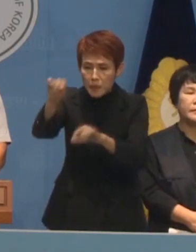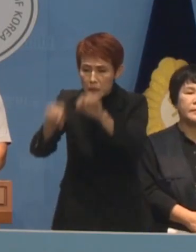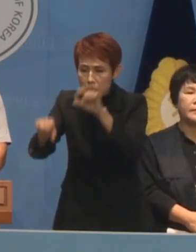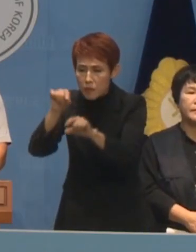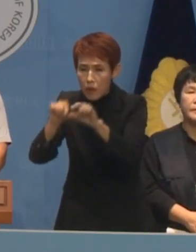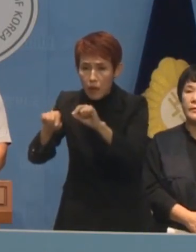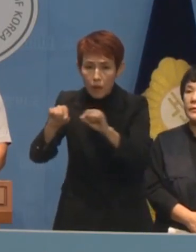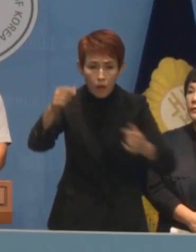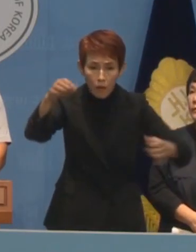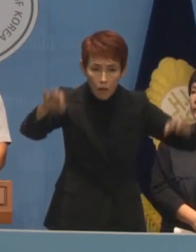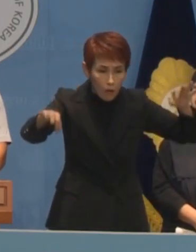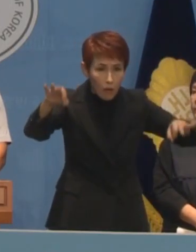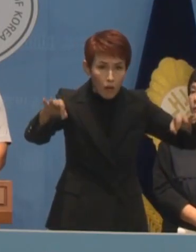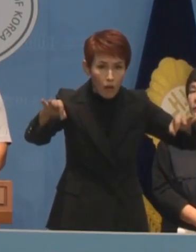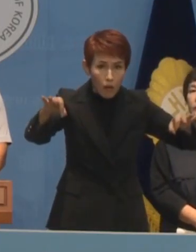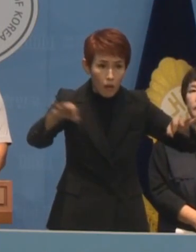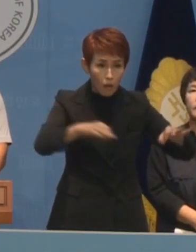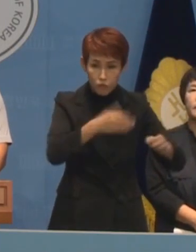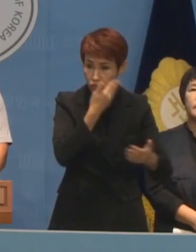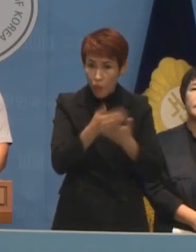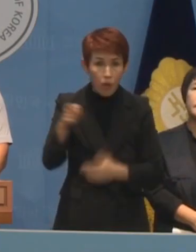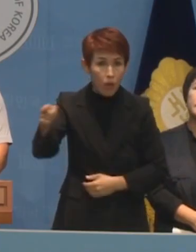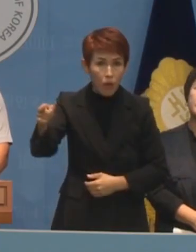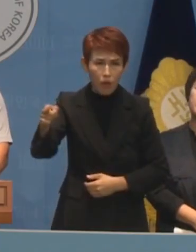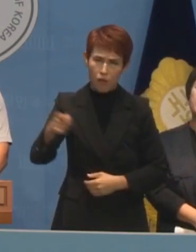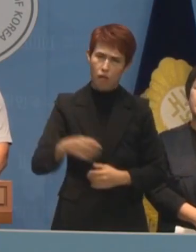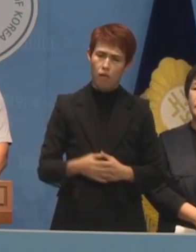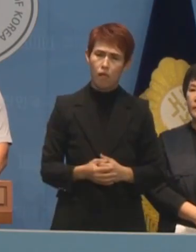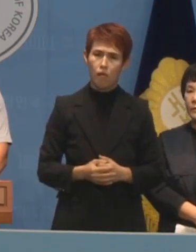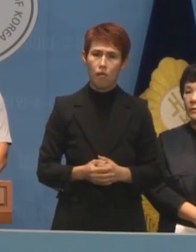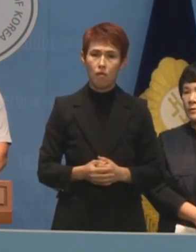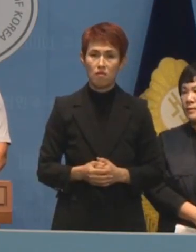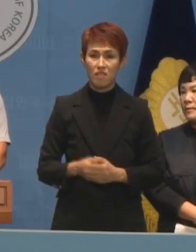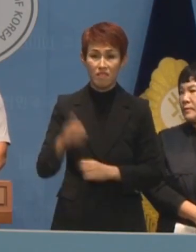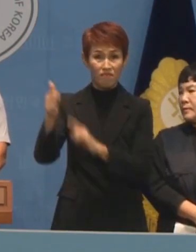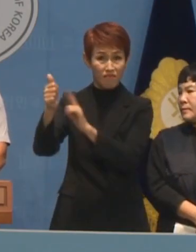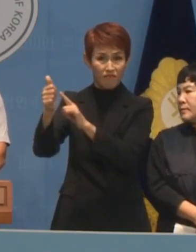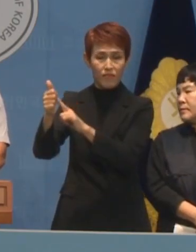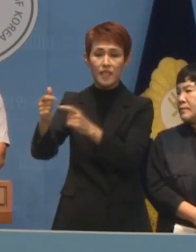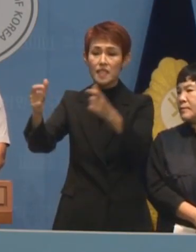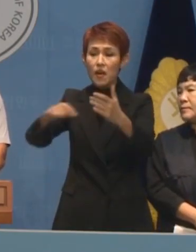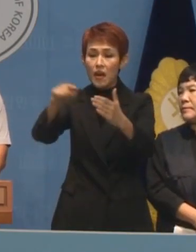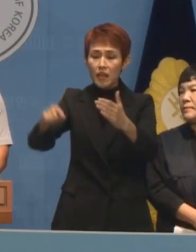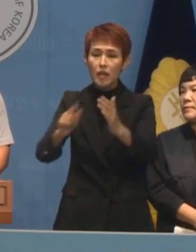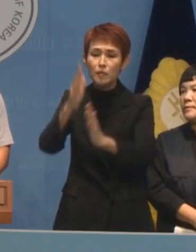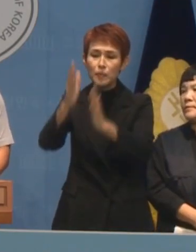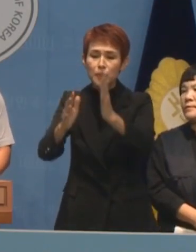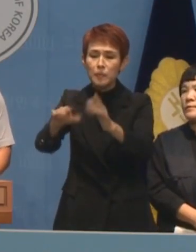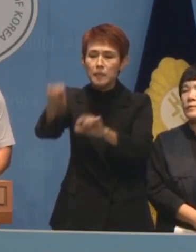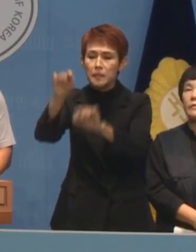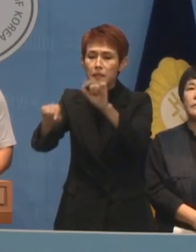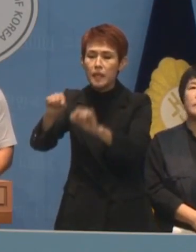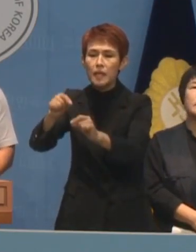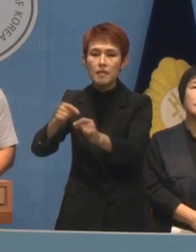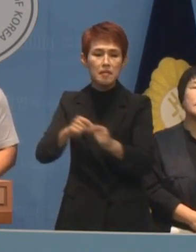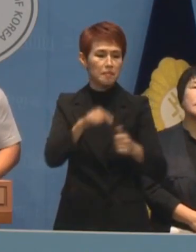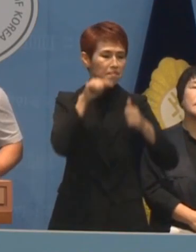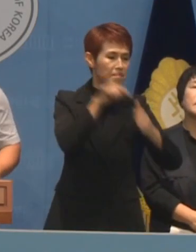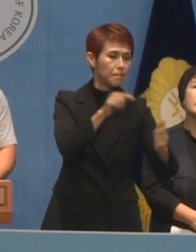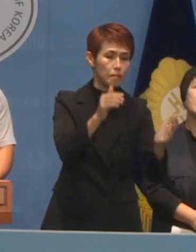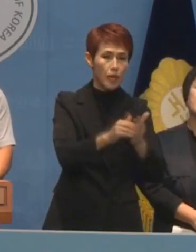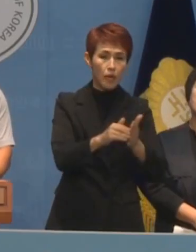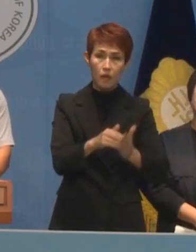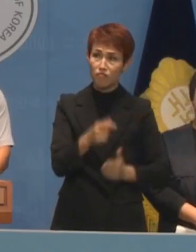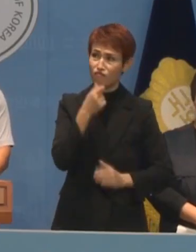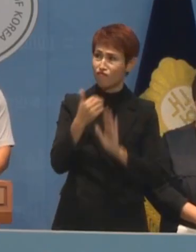위 과장은 다른 지방청 항만물류과장으로 인사이동을 한 후에도 관할 구역 내 제초 작업을 할 것을 강요하였으며 이것을